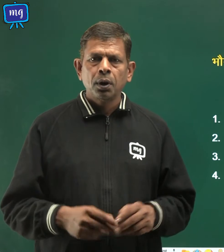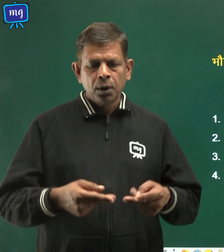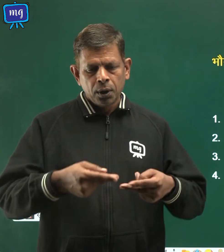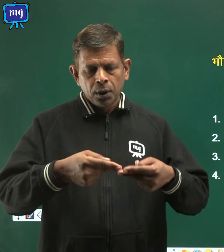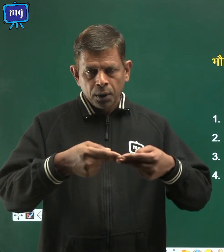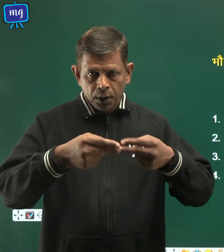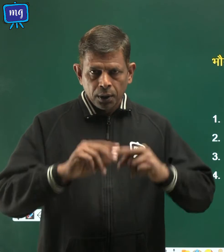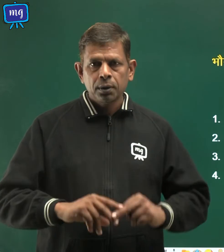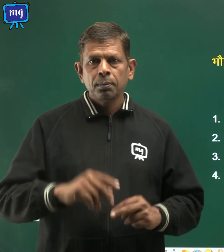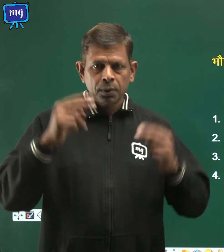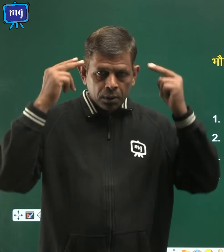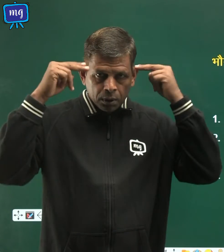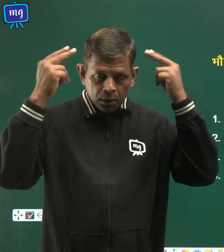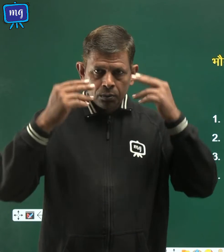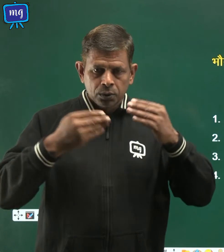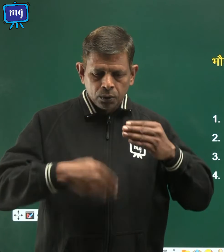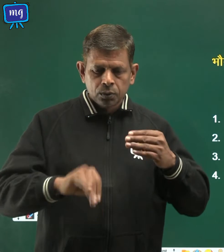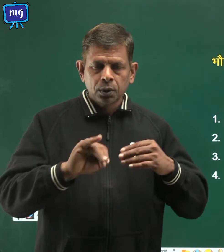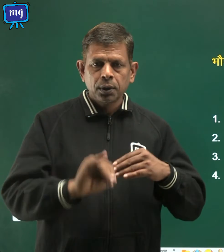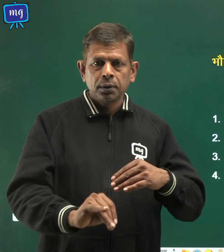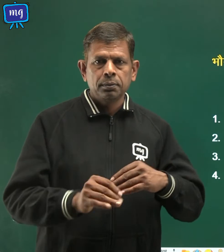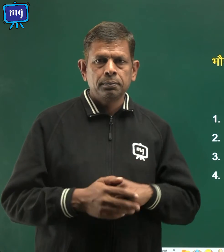निम्न कारणों से होता है।